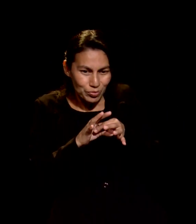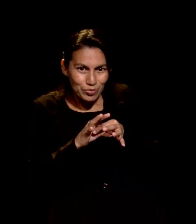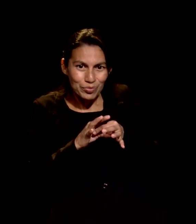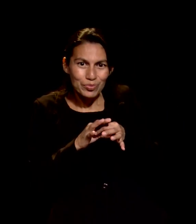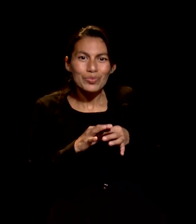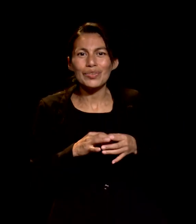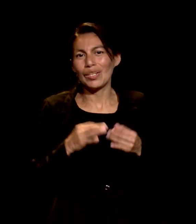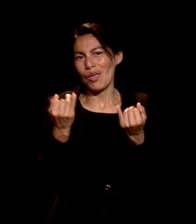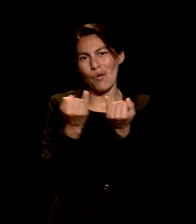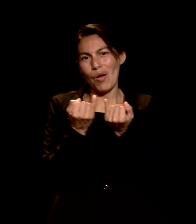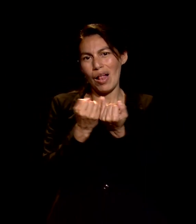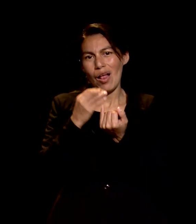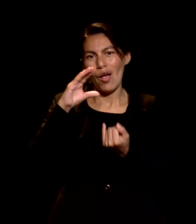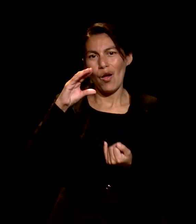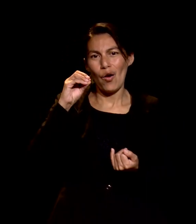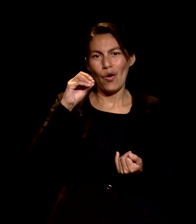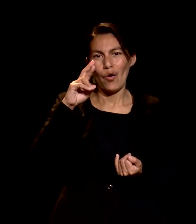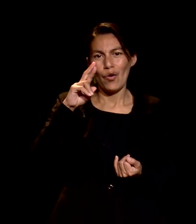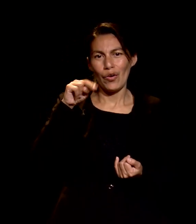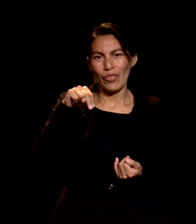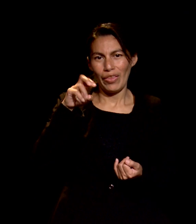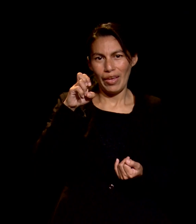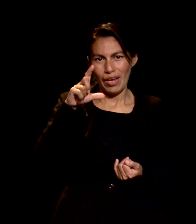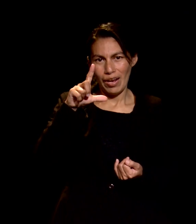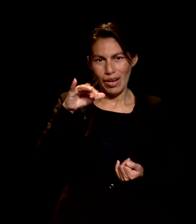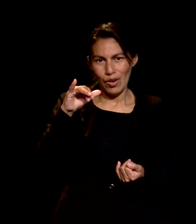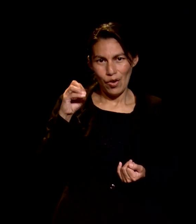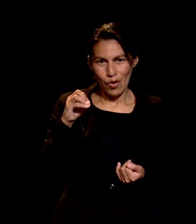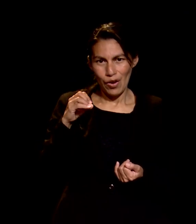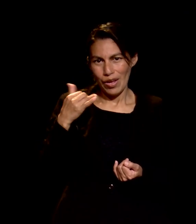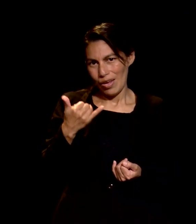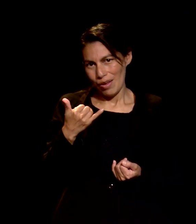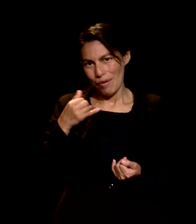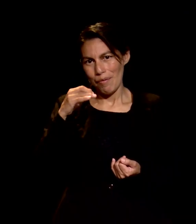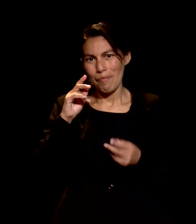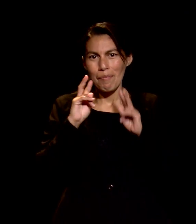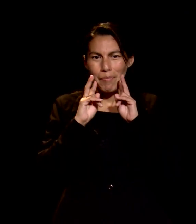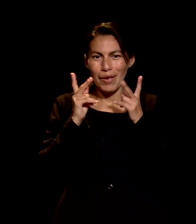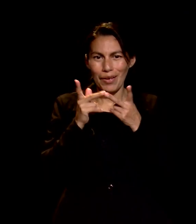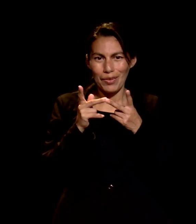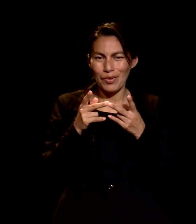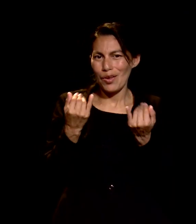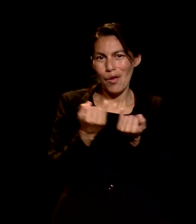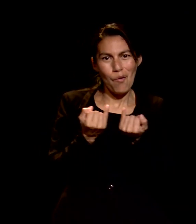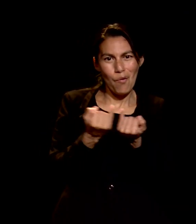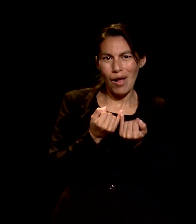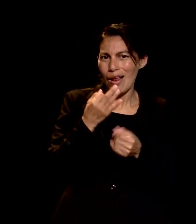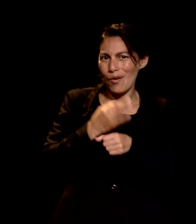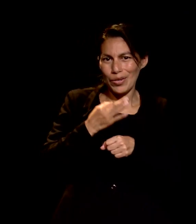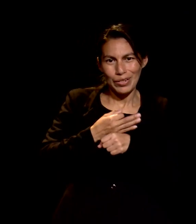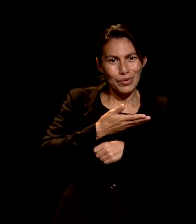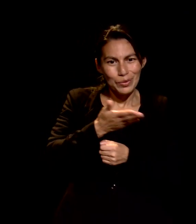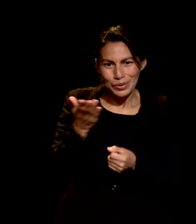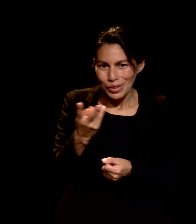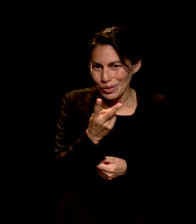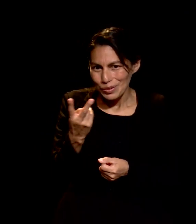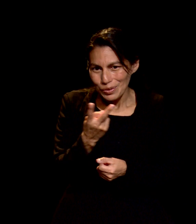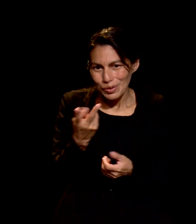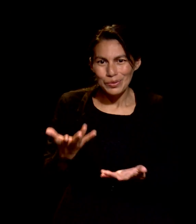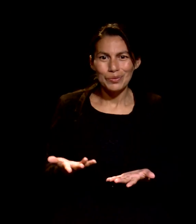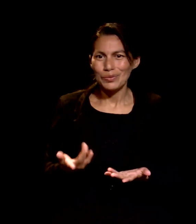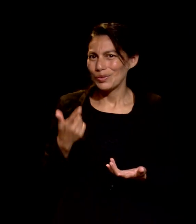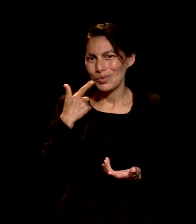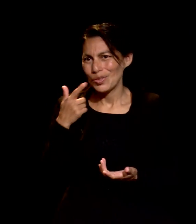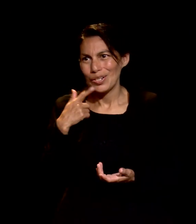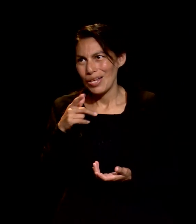obra lo mismo con Cornelio y Pedro y con ustedes porque ambos estaban orando usted quizás no quería